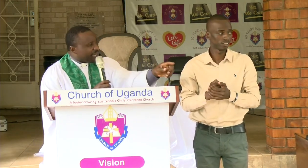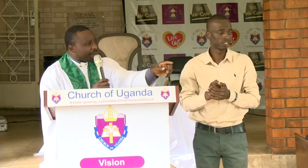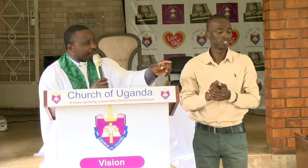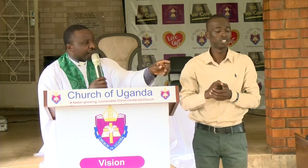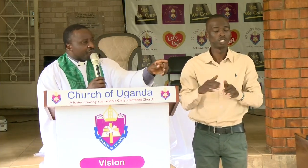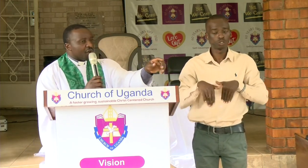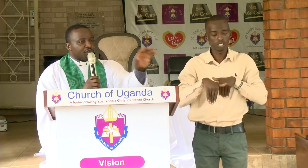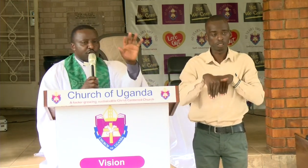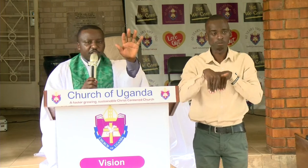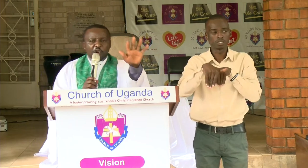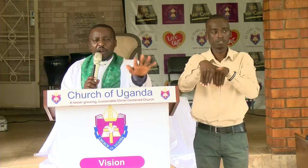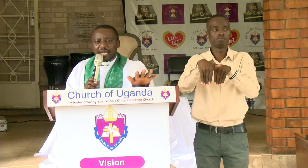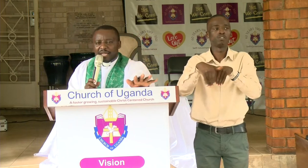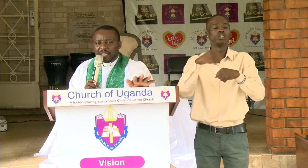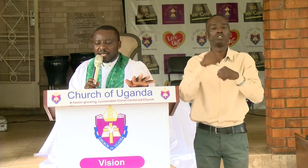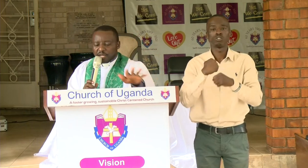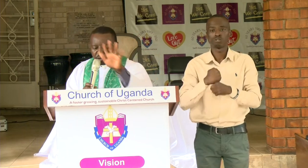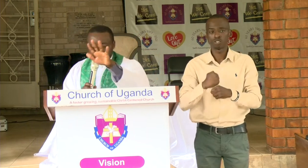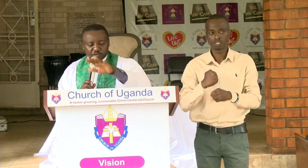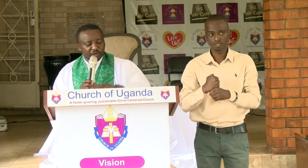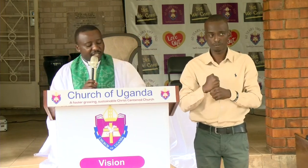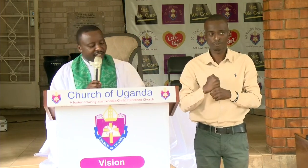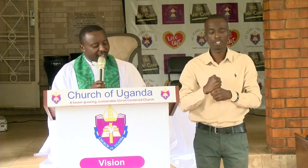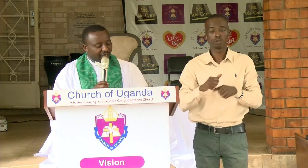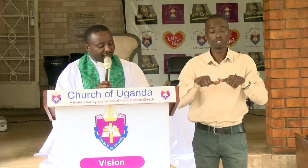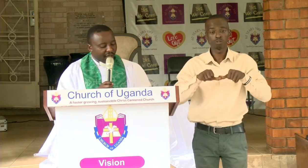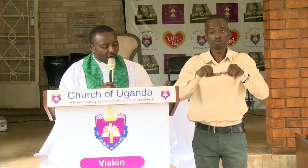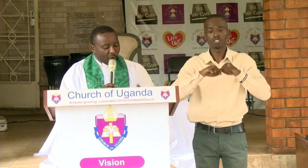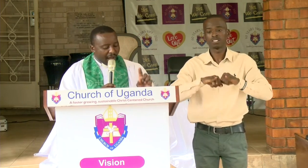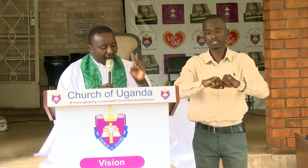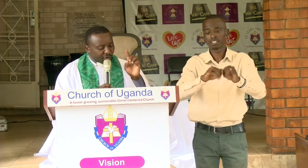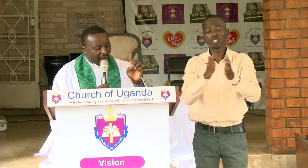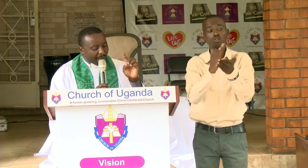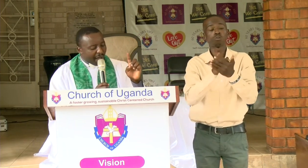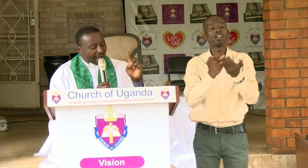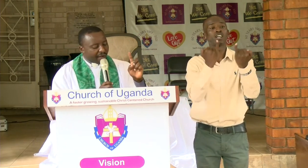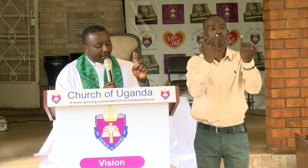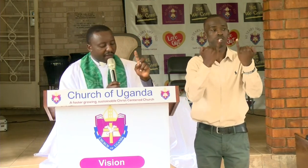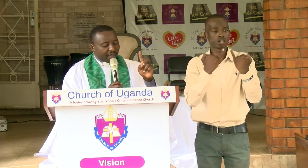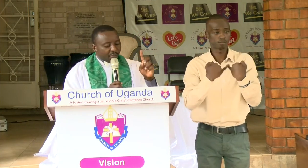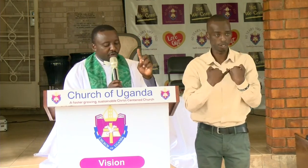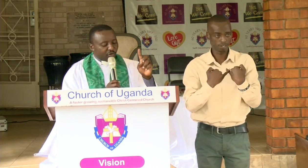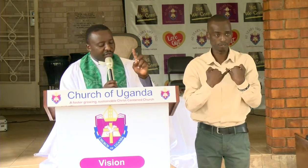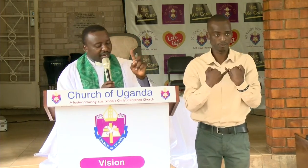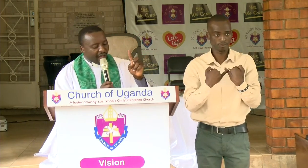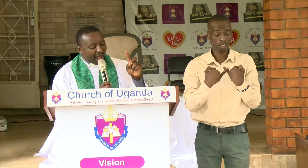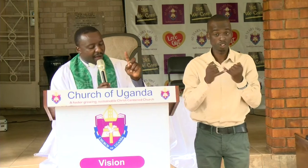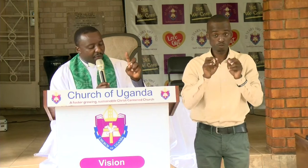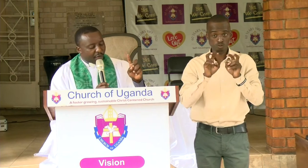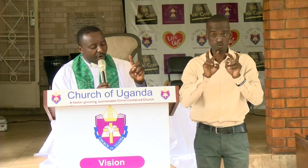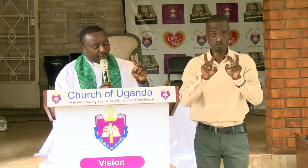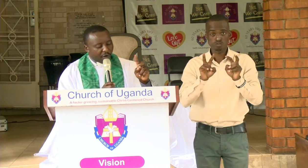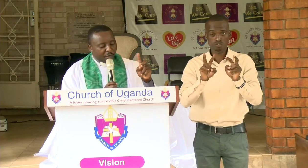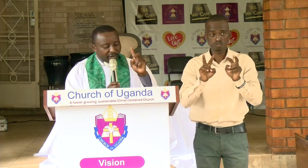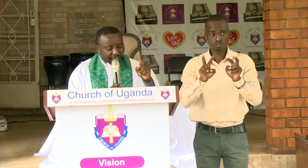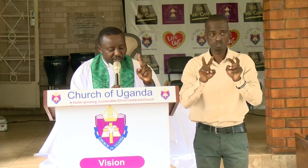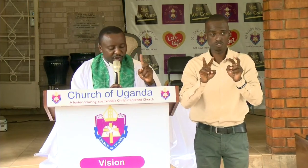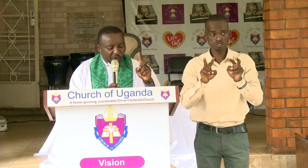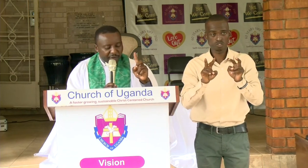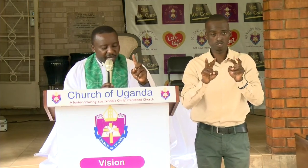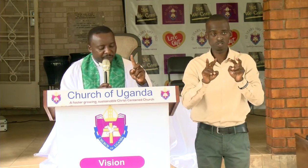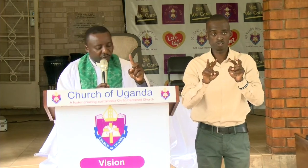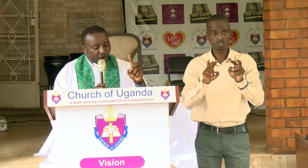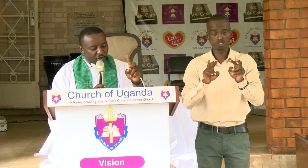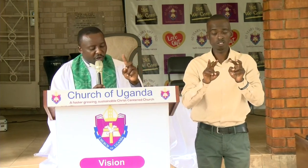tukitambuliremu, tukikole, tukituukirize. Kubanga atugamba botunulira mungere